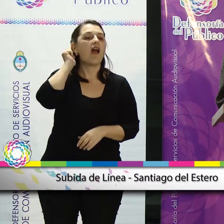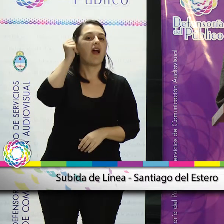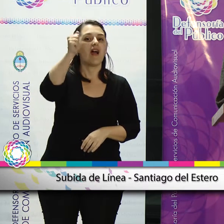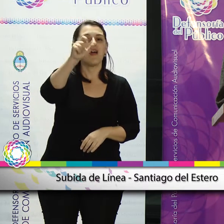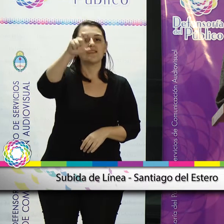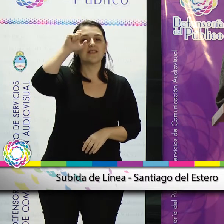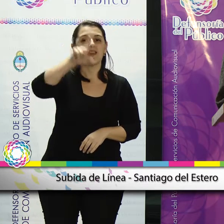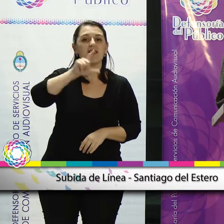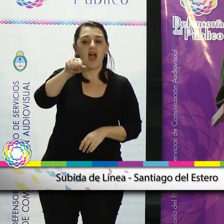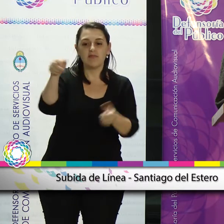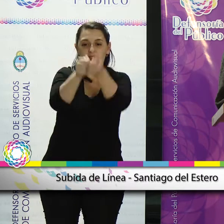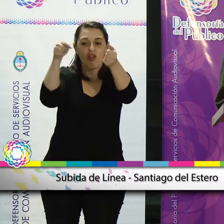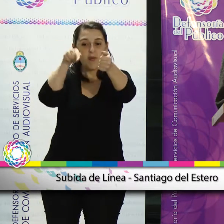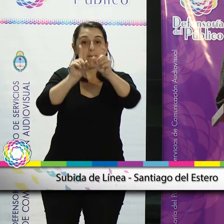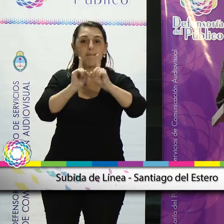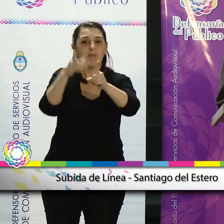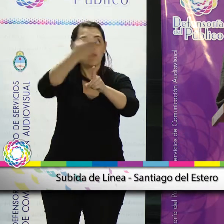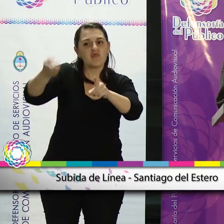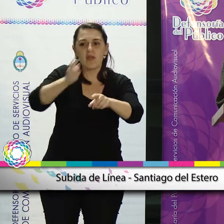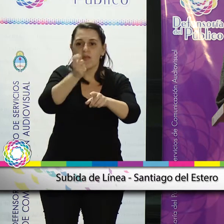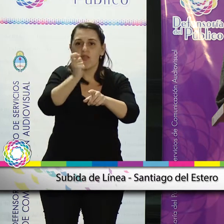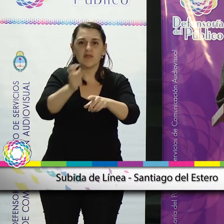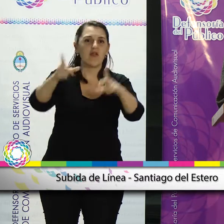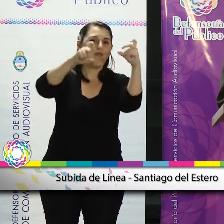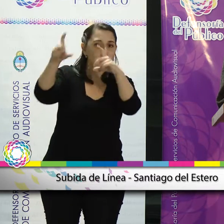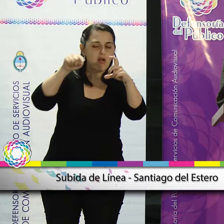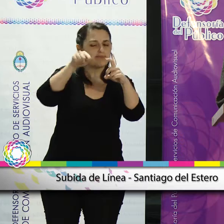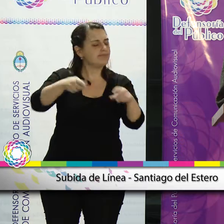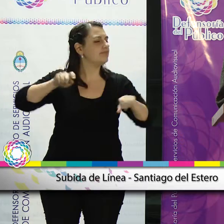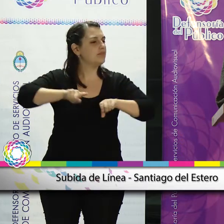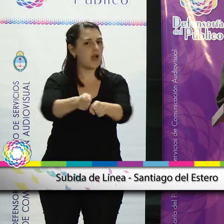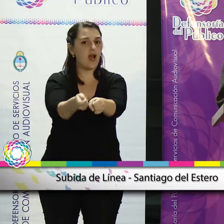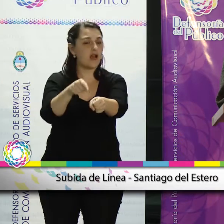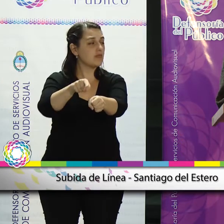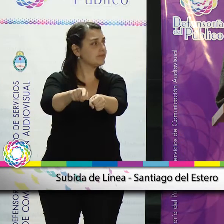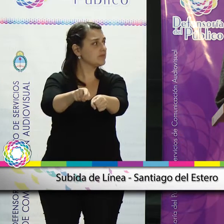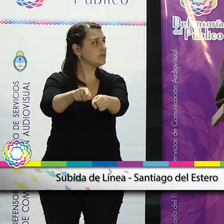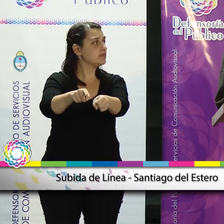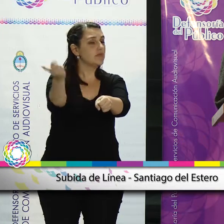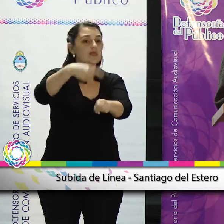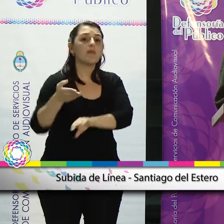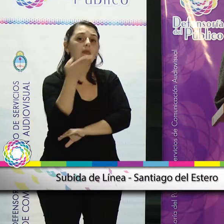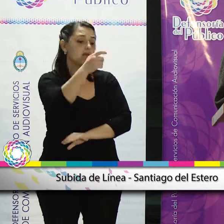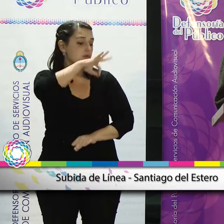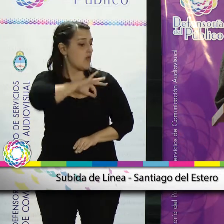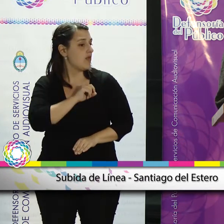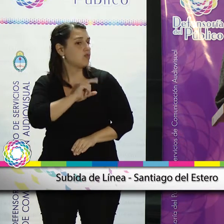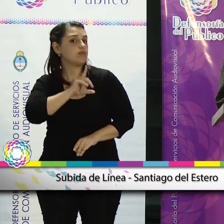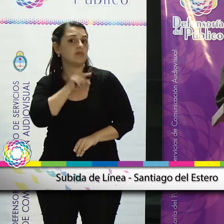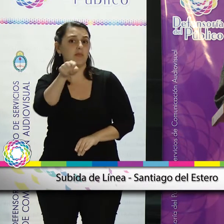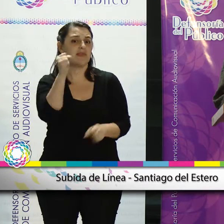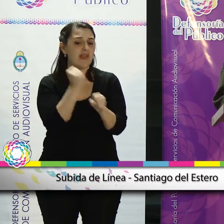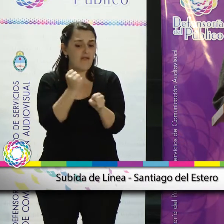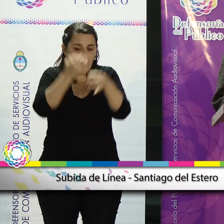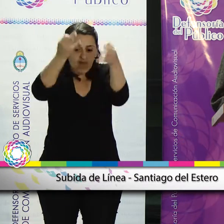paro sus trabajadores tanto los periodistas como los fotógrafos pidiendo por un aumento salarial o por condiciones de